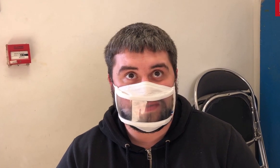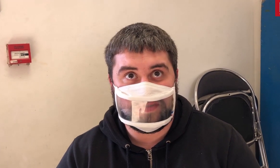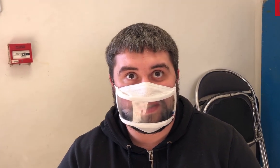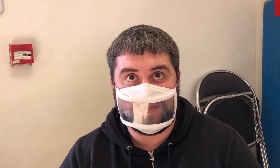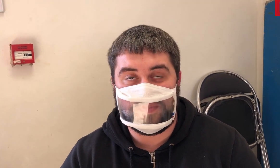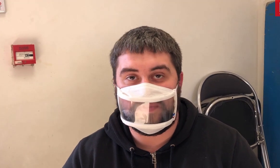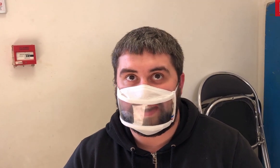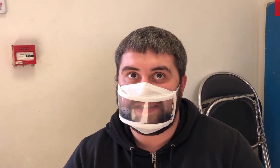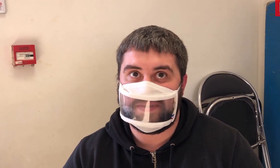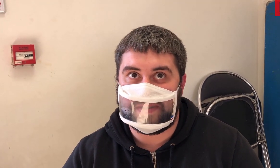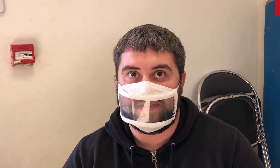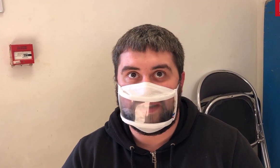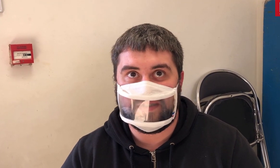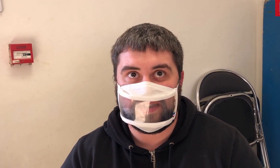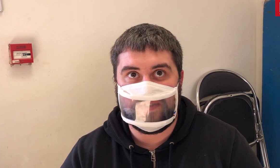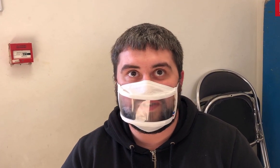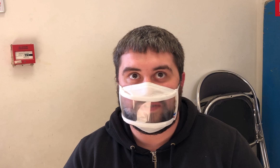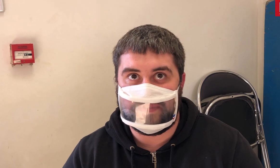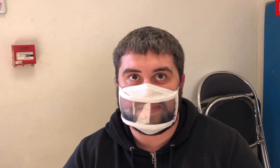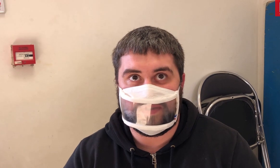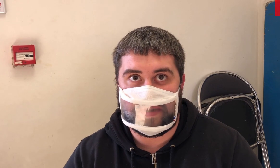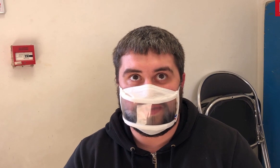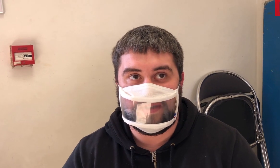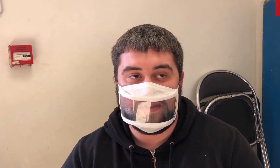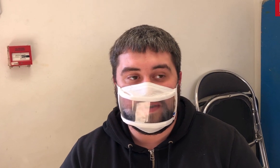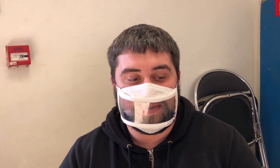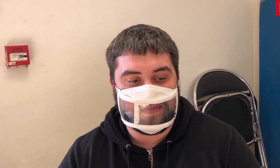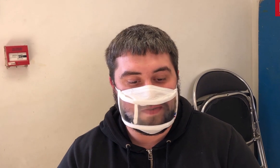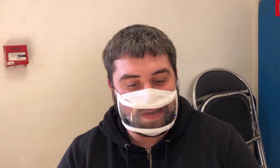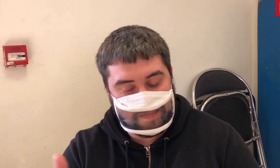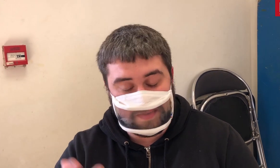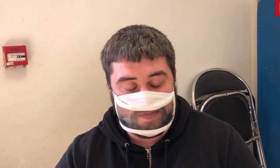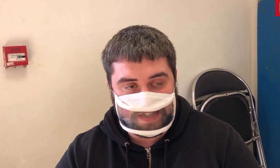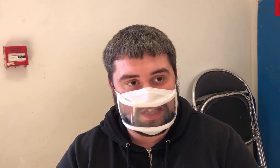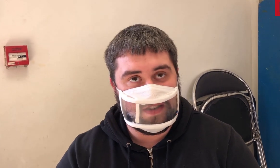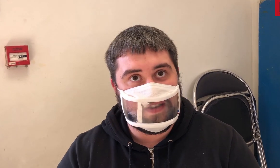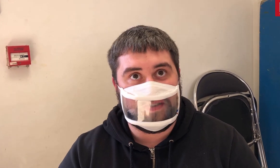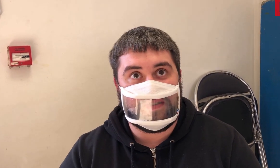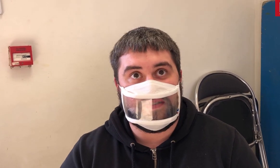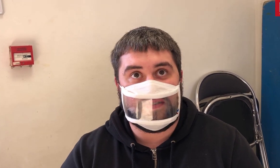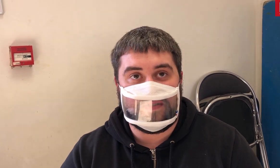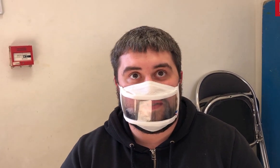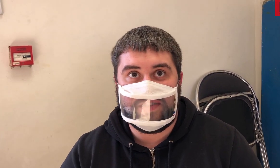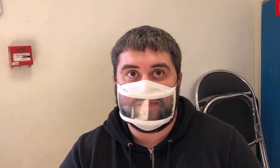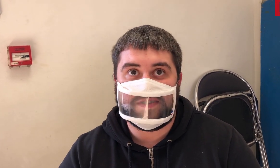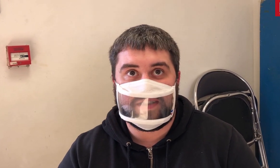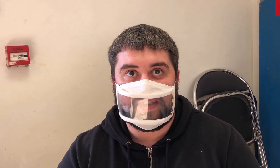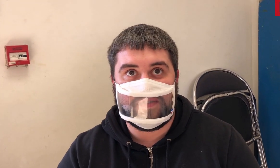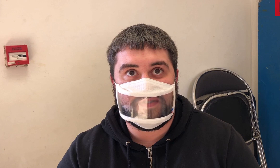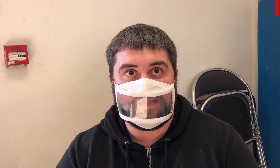déjà d'une pour pouvoir aider ces personnes-là qui veulent passer le permis. Parce que comme Timmy nous a dit, en Ile-de-France, il n'y a qu'une